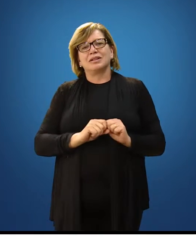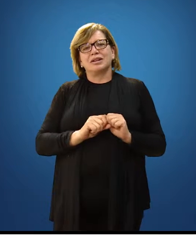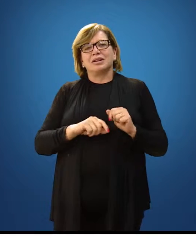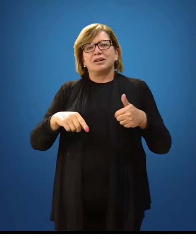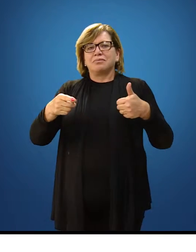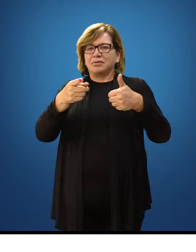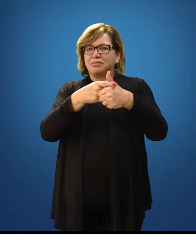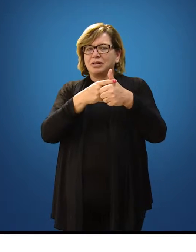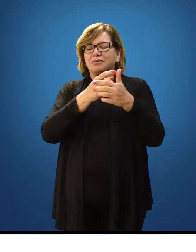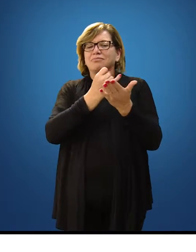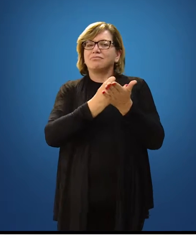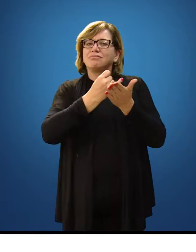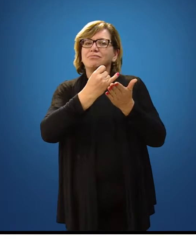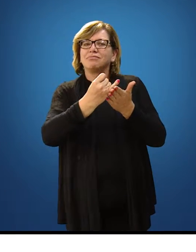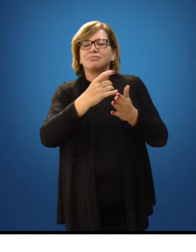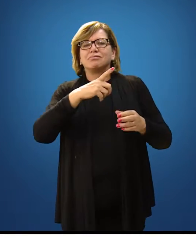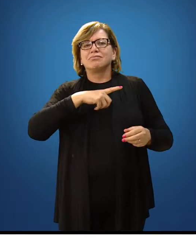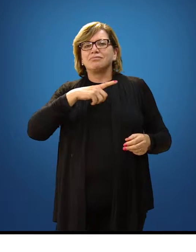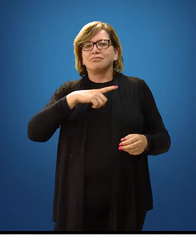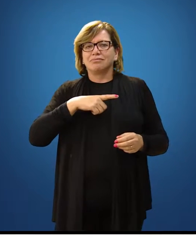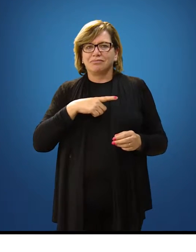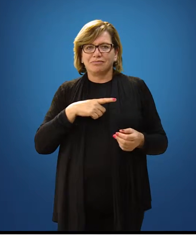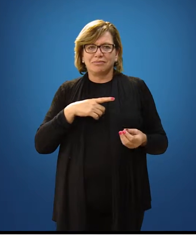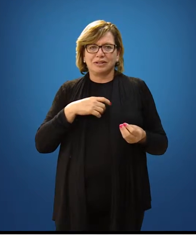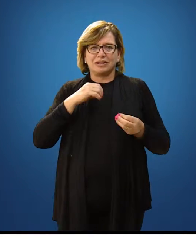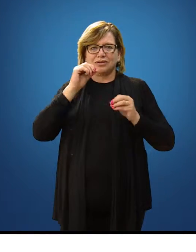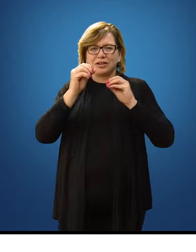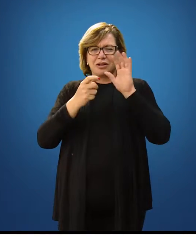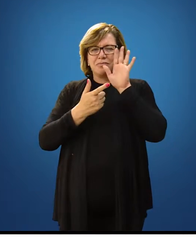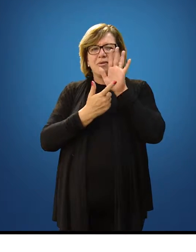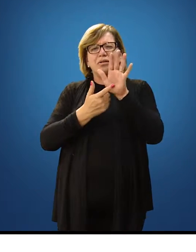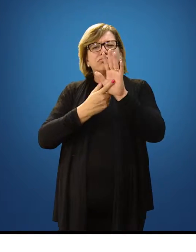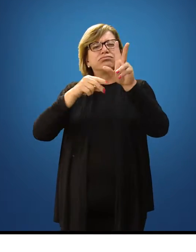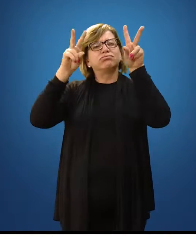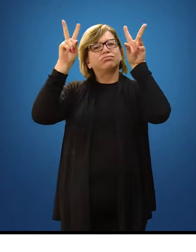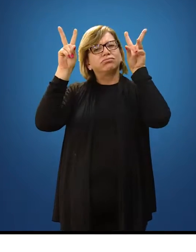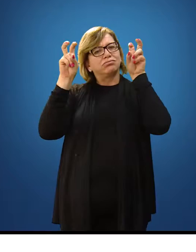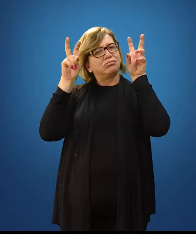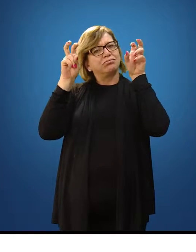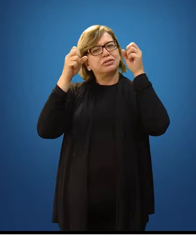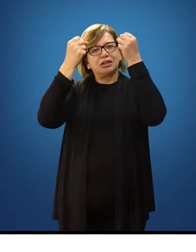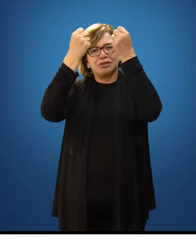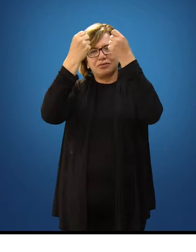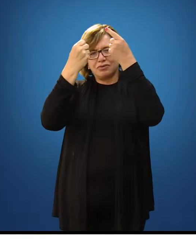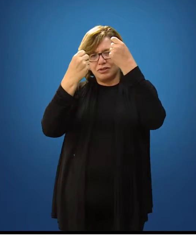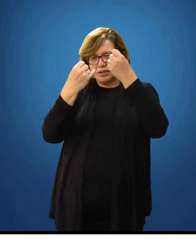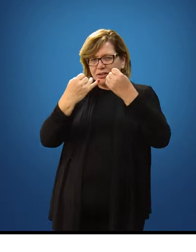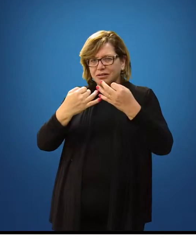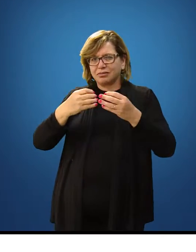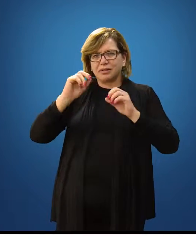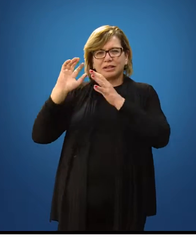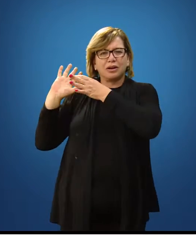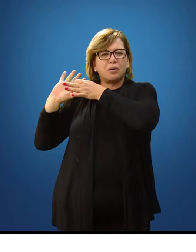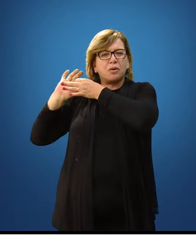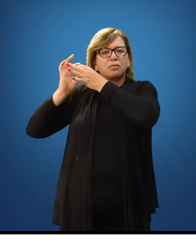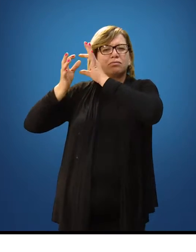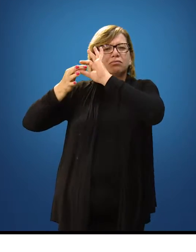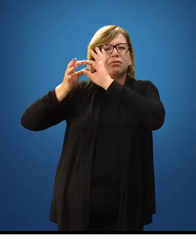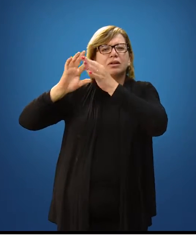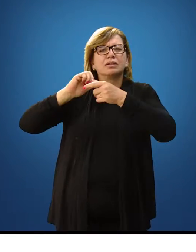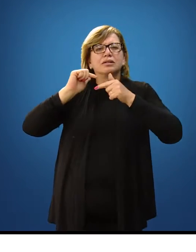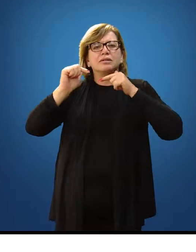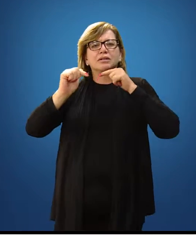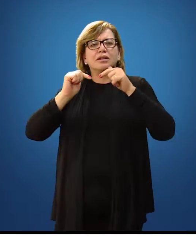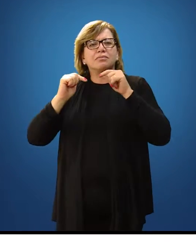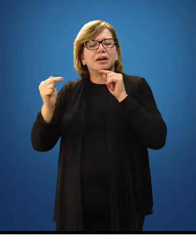tem uma introdução. A introdução é onde você apresenta o tema, você discute, você contextualiza o trabalho diante